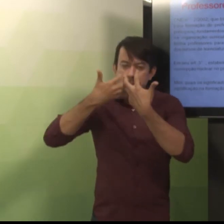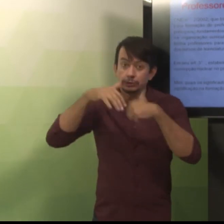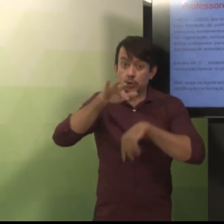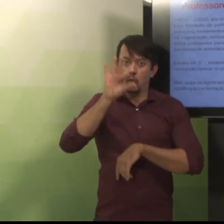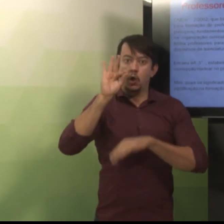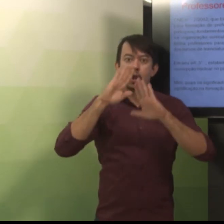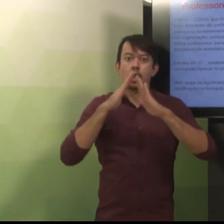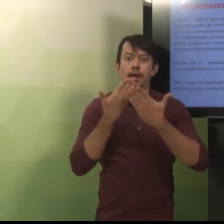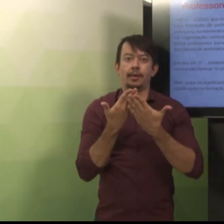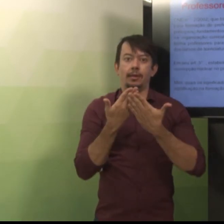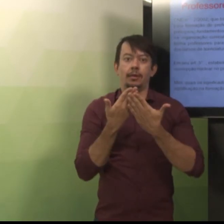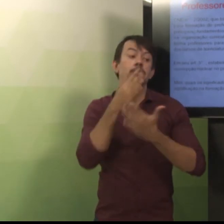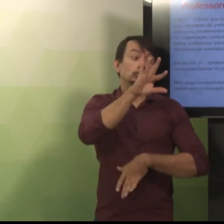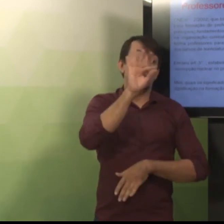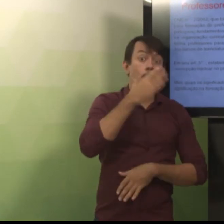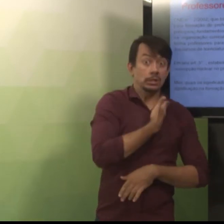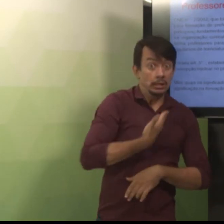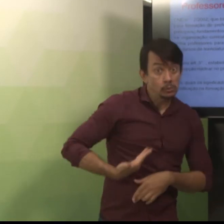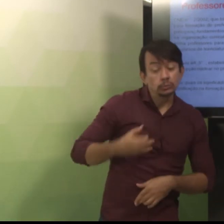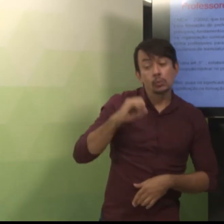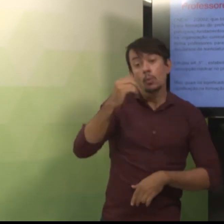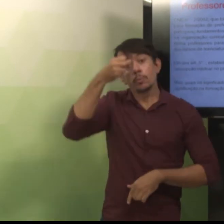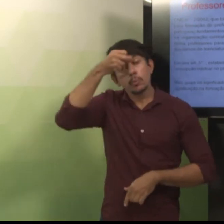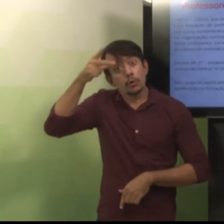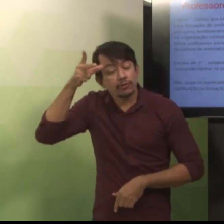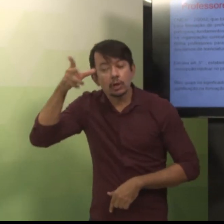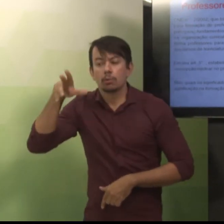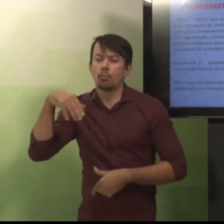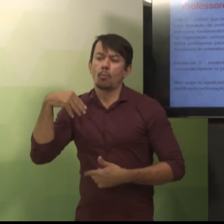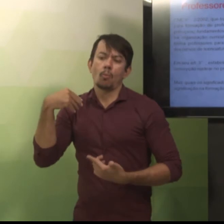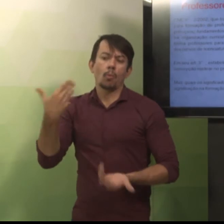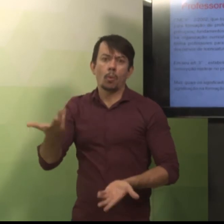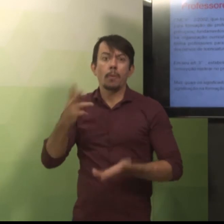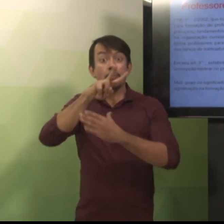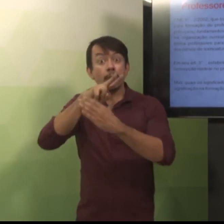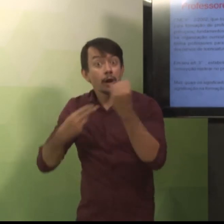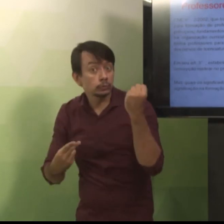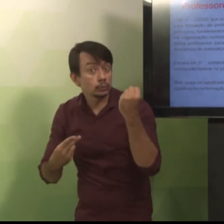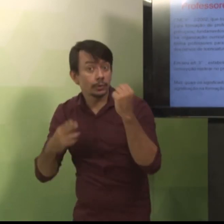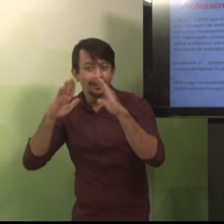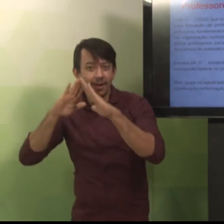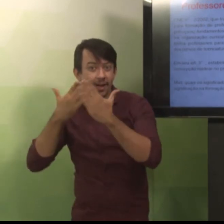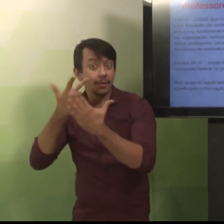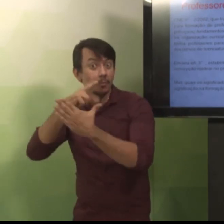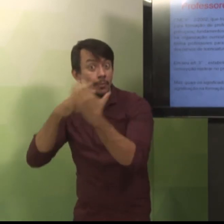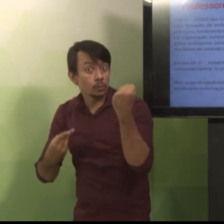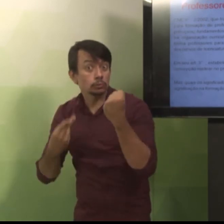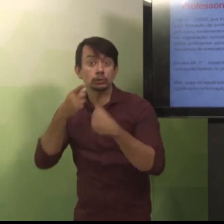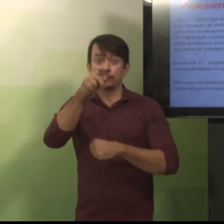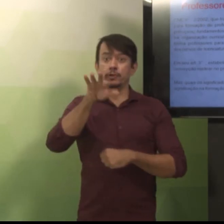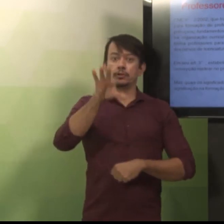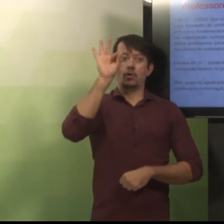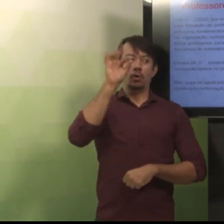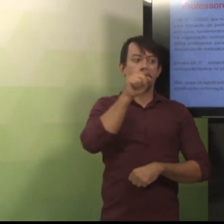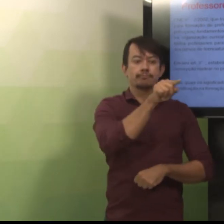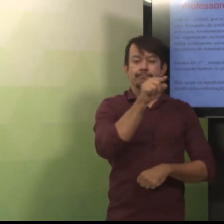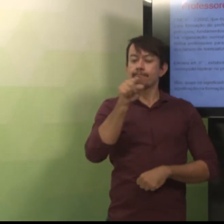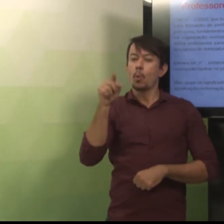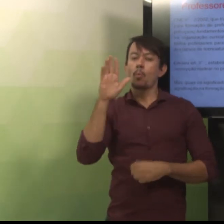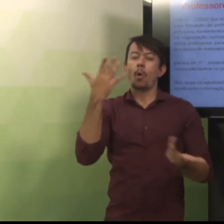escola. Reflita, pense, qual escola você vai escolher? Estadual, municipal, uma escola bilíngue. Você irá